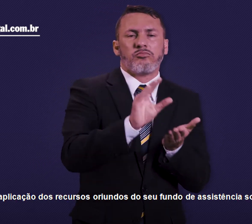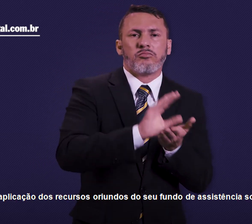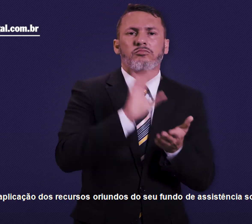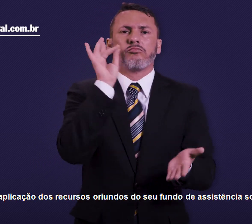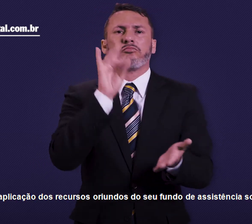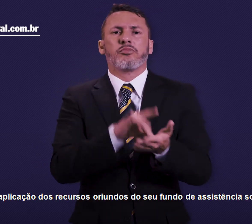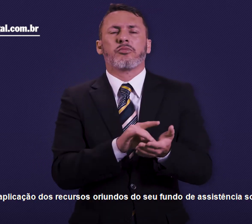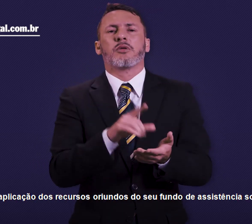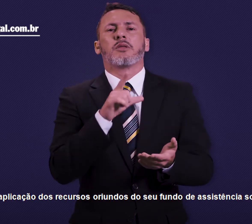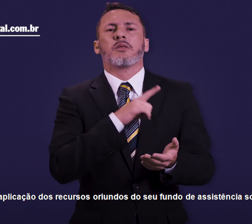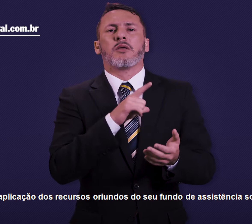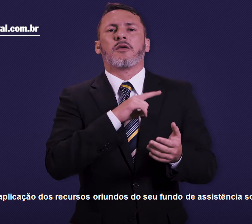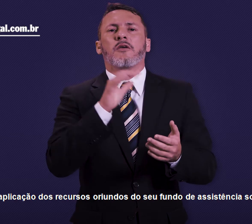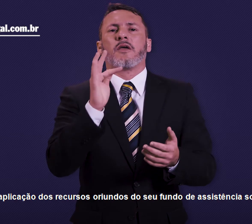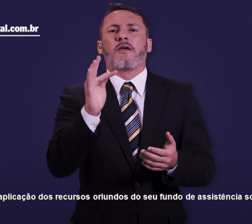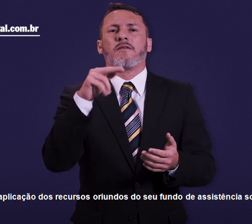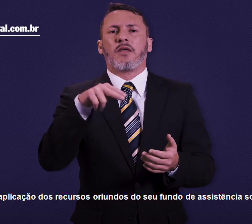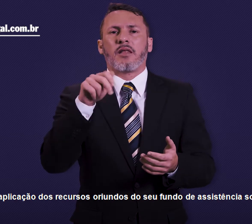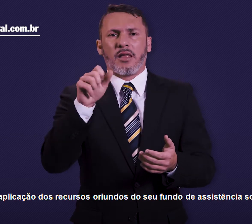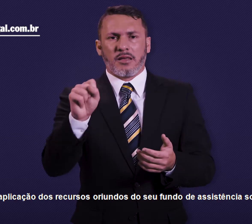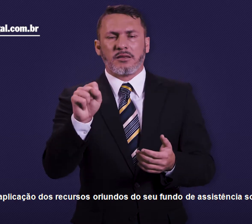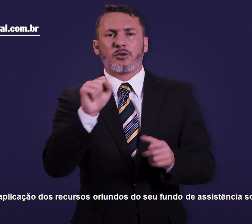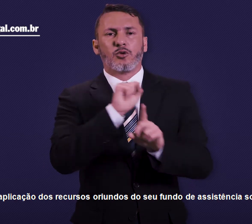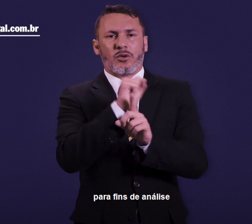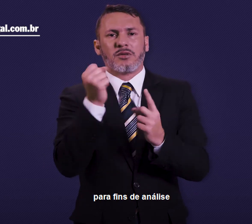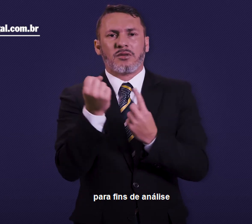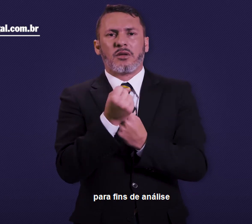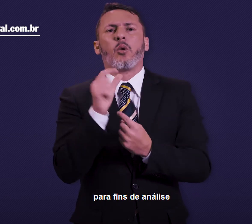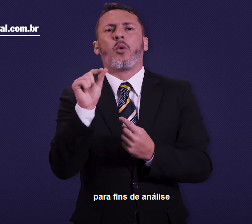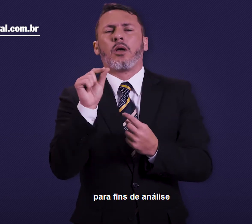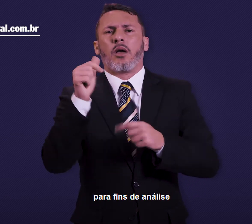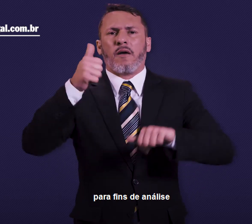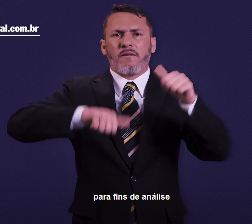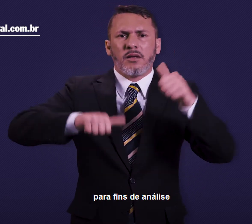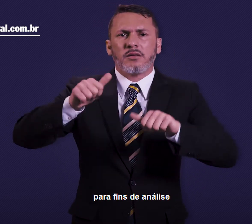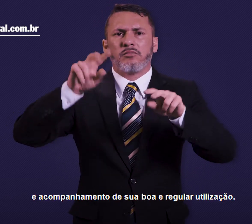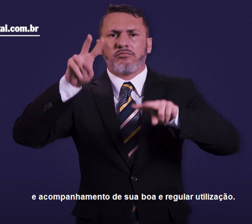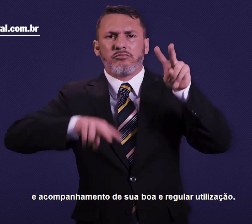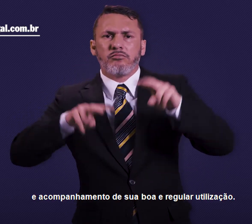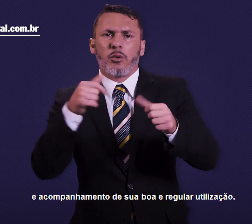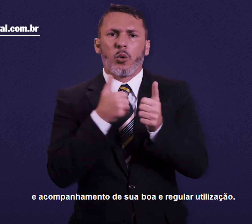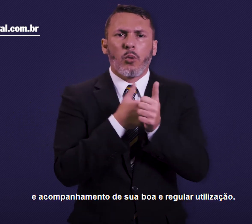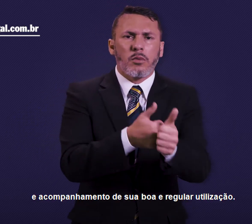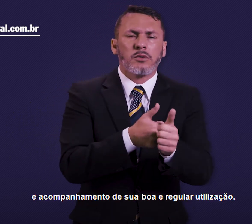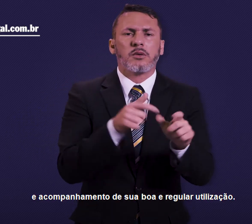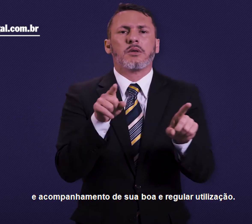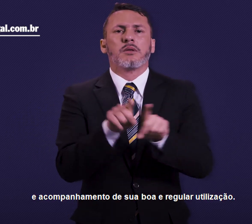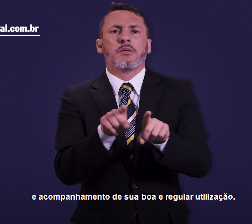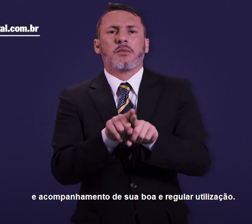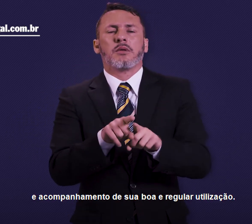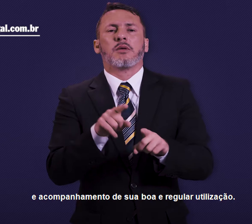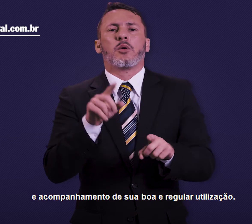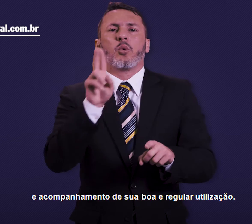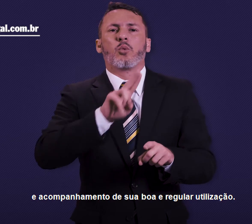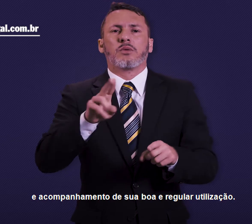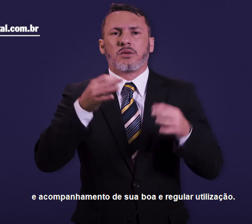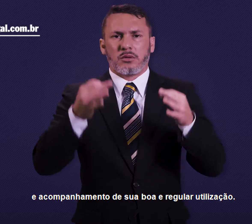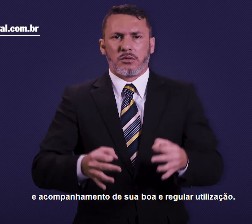recursos oriundos do seu Fundo de Assistência Social para fins de análise e acompanhamento de sua boa e regular